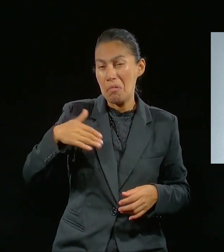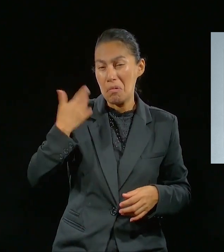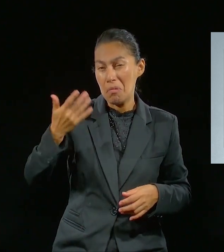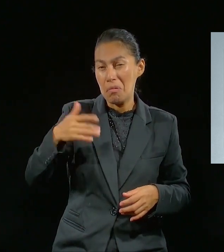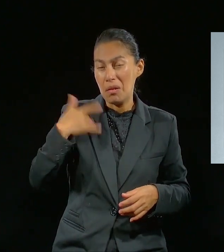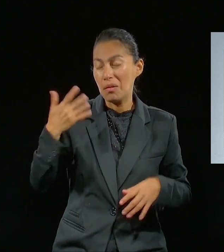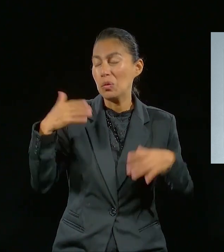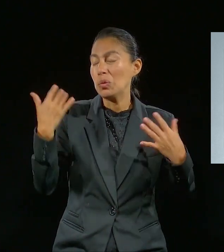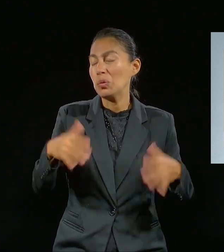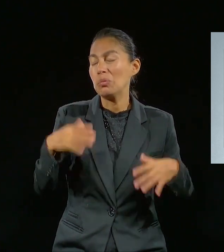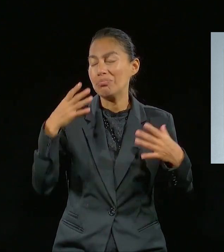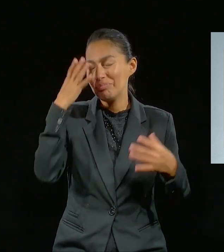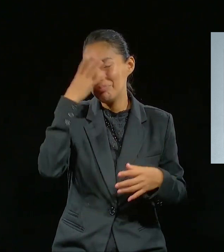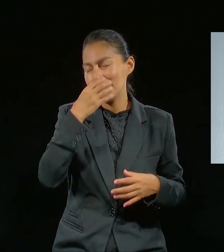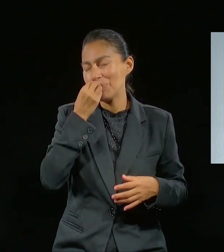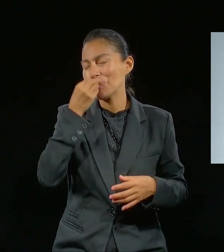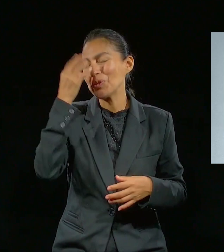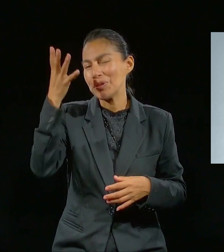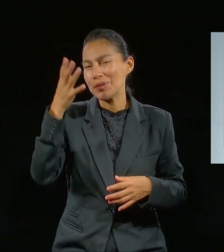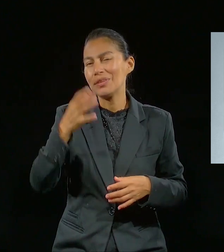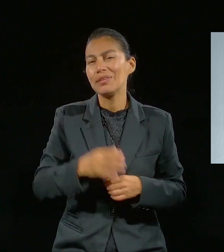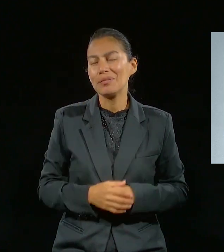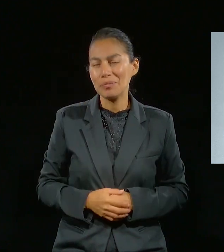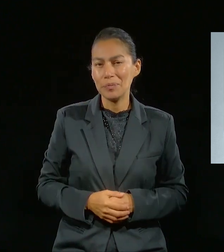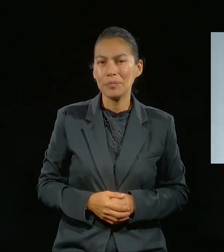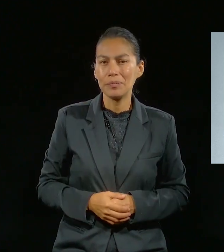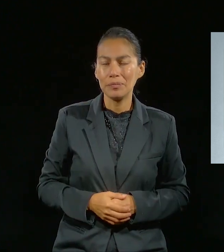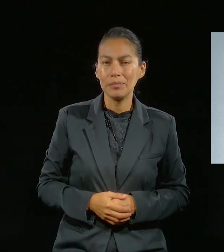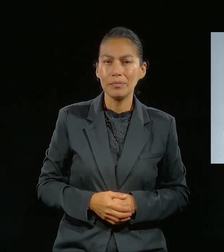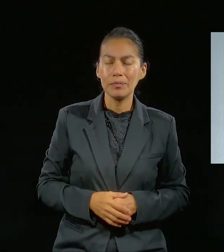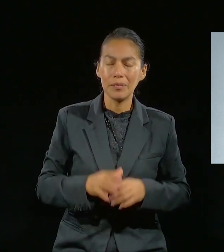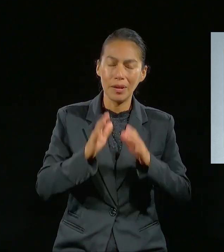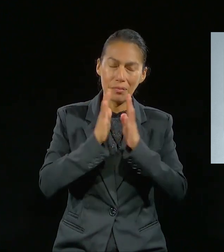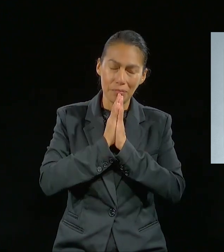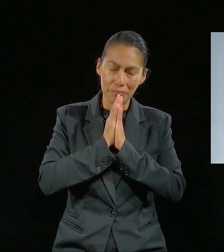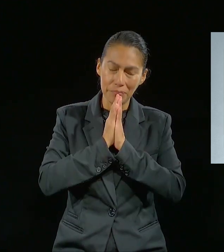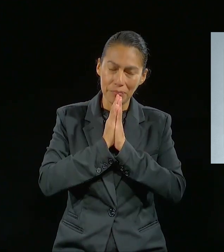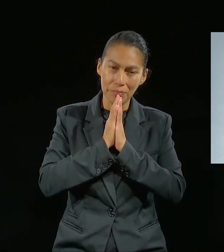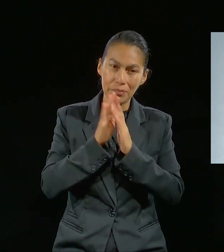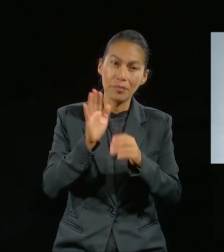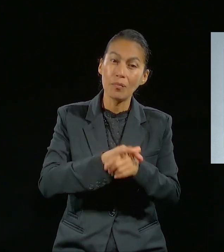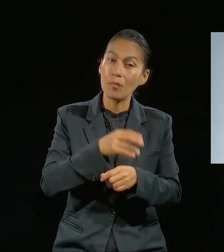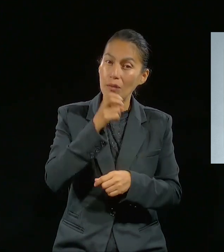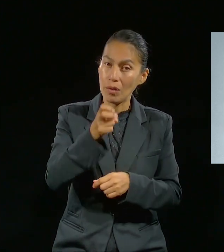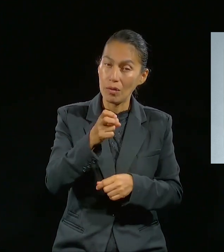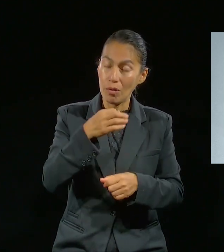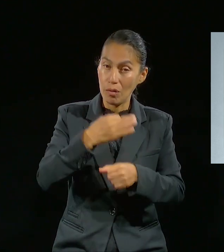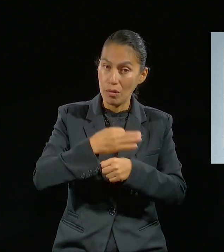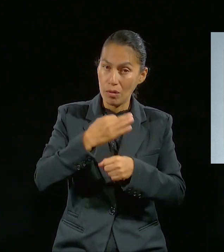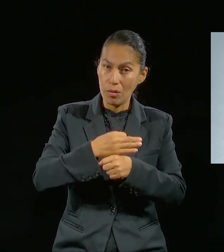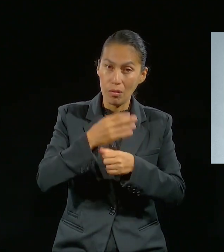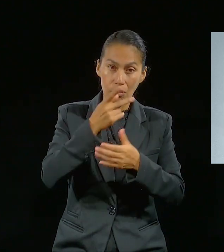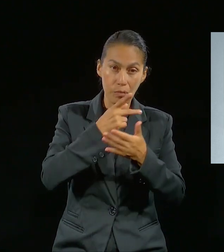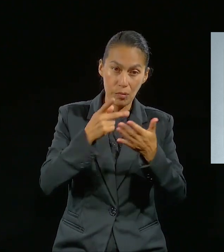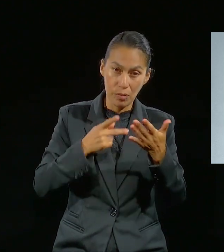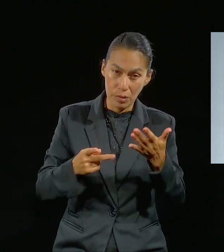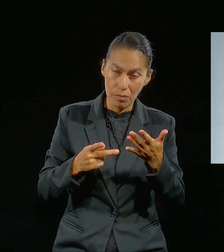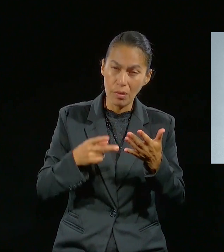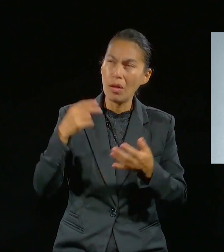hace milagros. Mamá, sí. Amén. Mamá, sí. Por eso, en este programa,